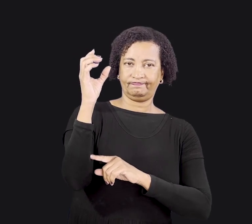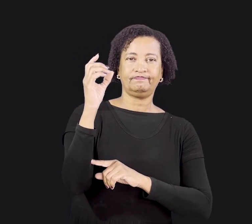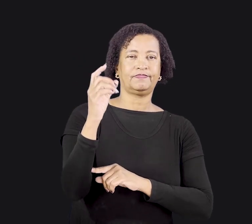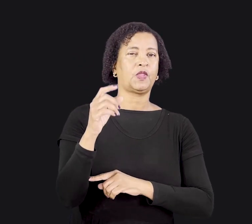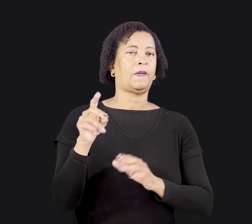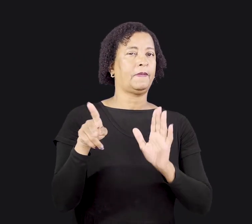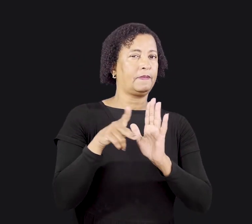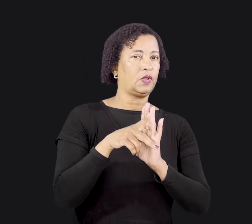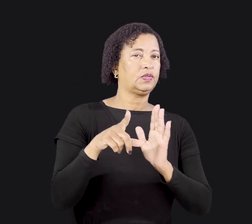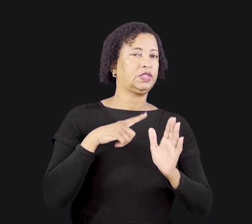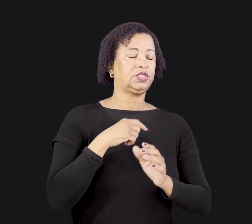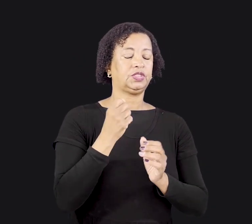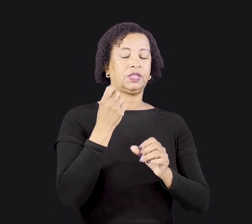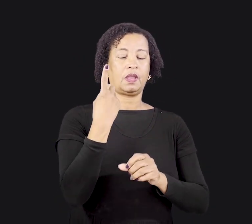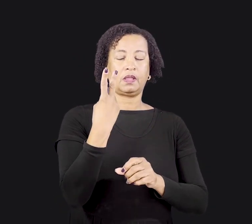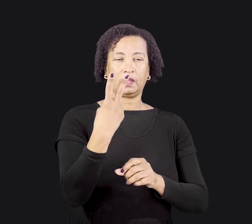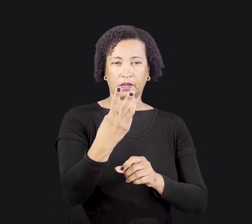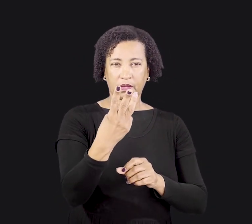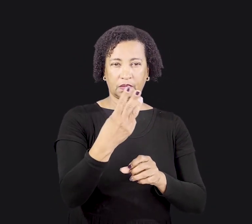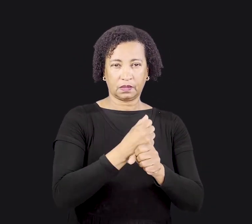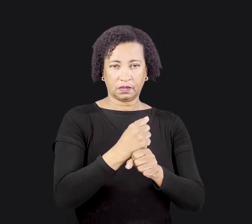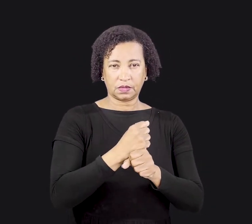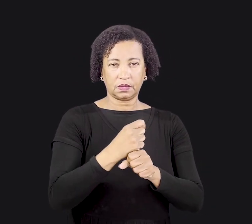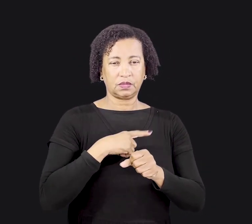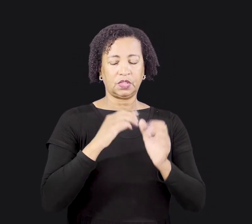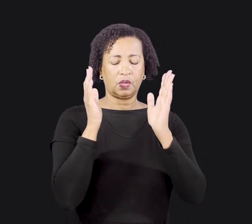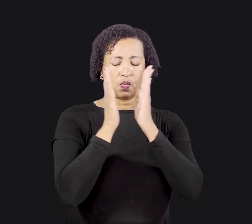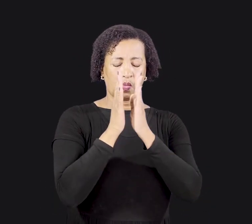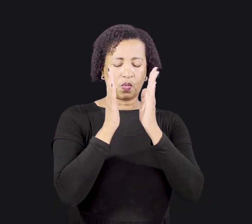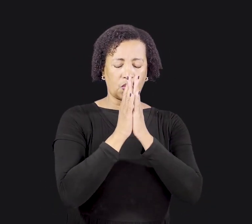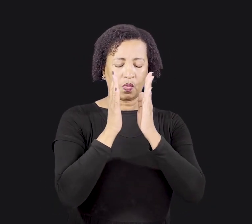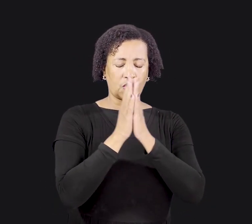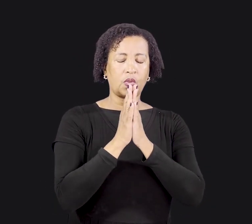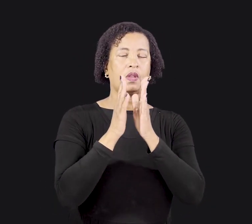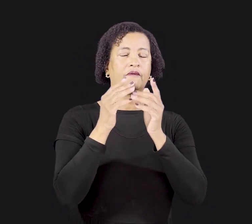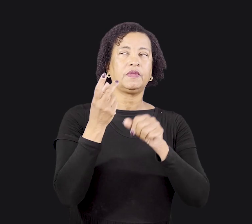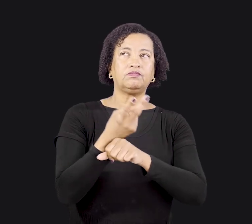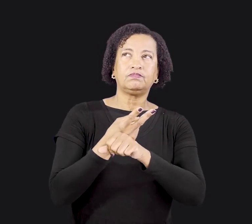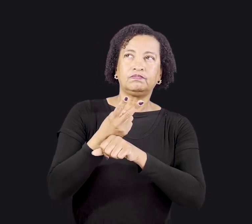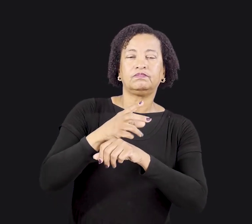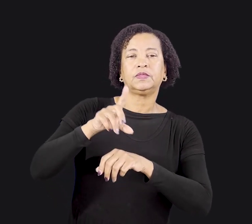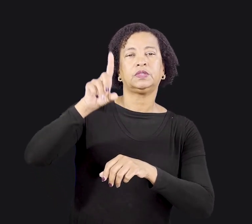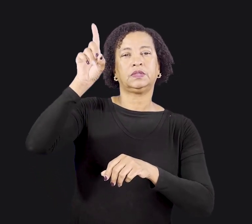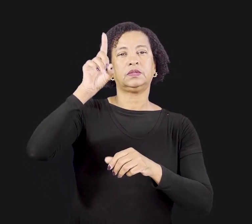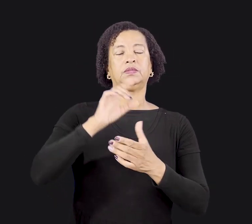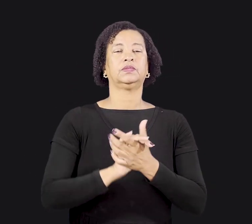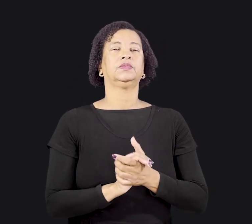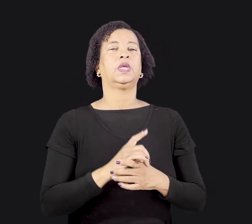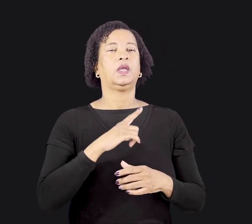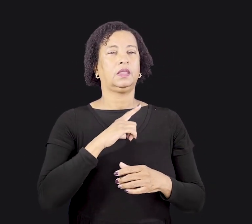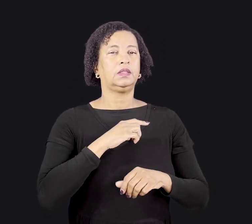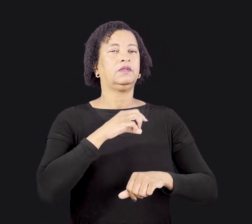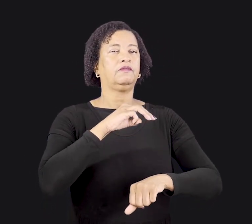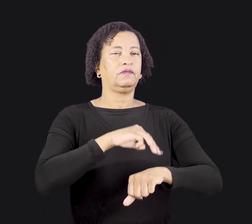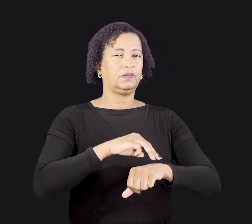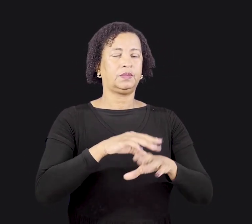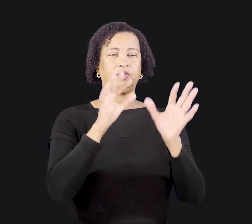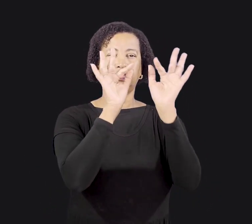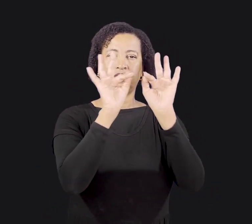anos Natanael orava e meditava buscando a Deus. Ele provavelmente teve momentos muito felizes com